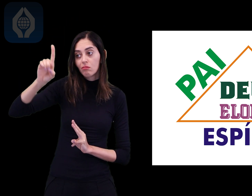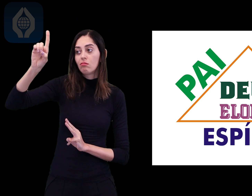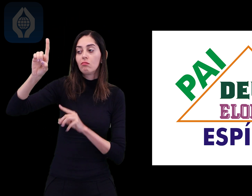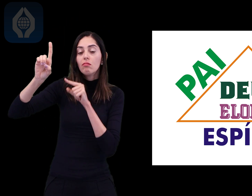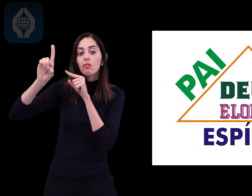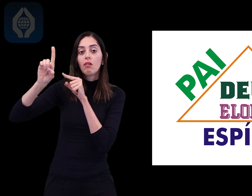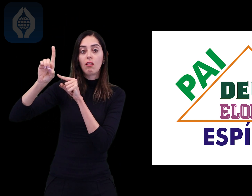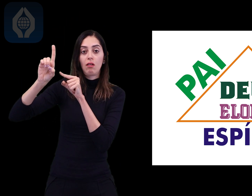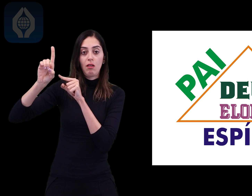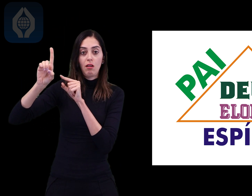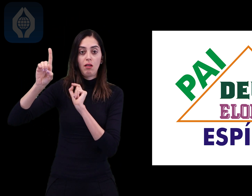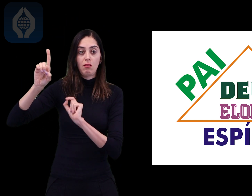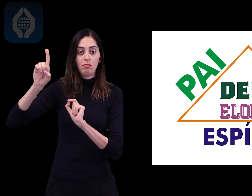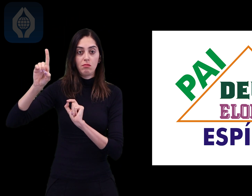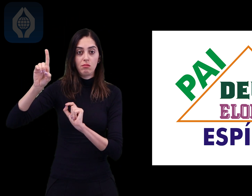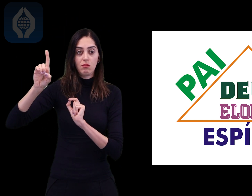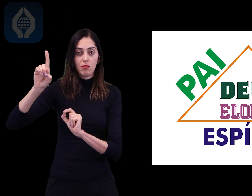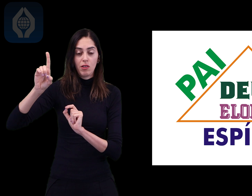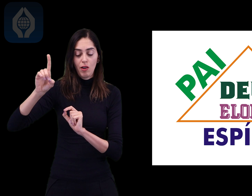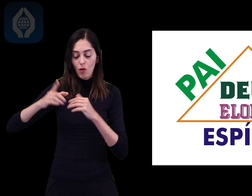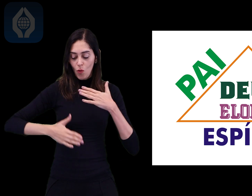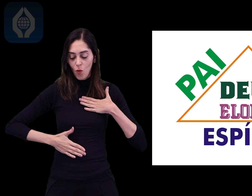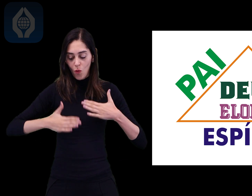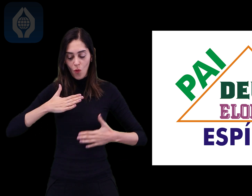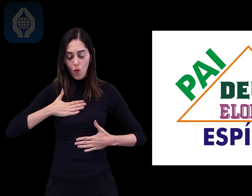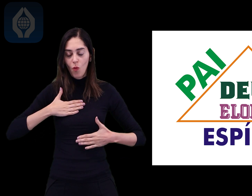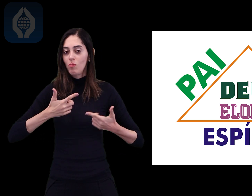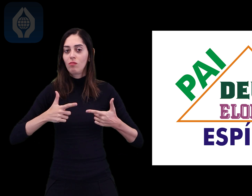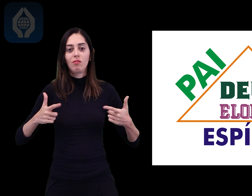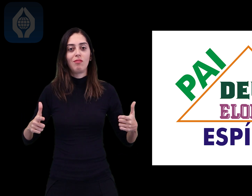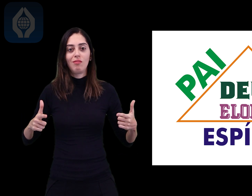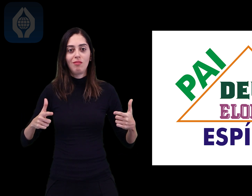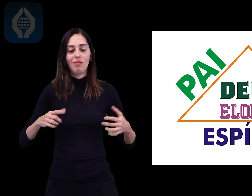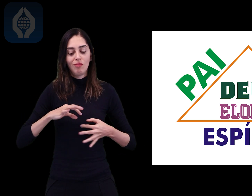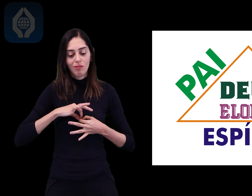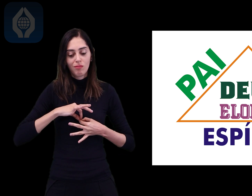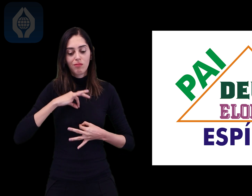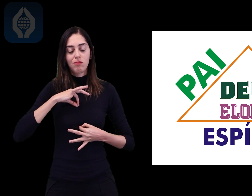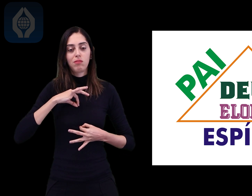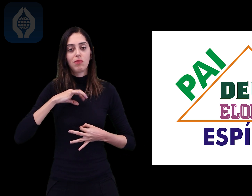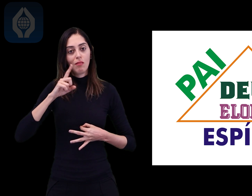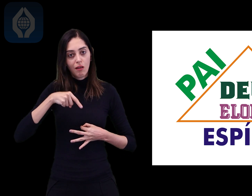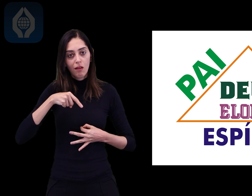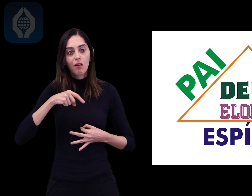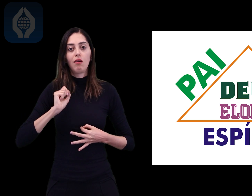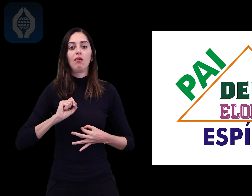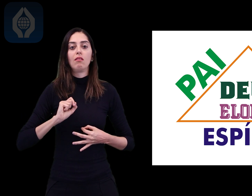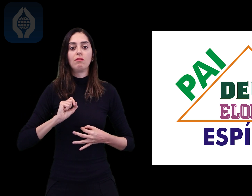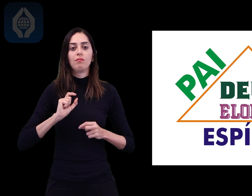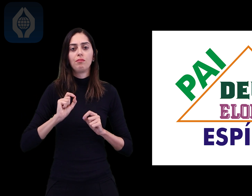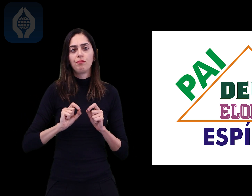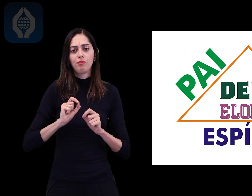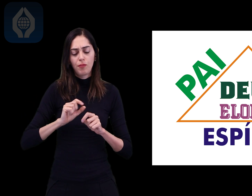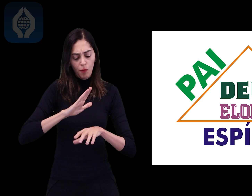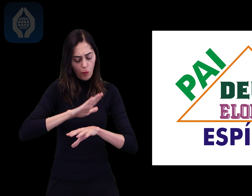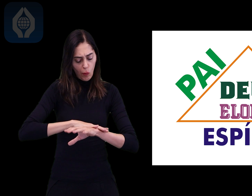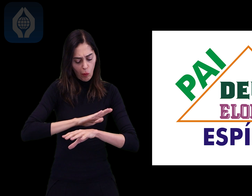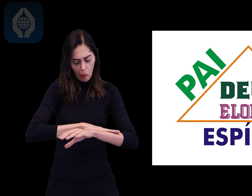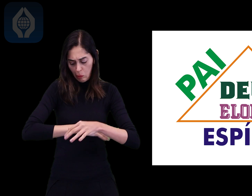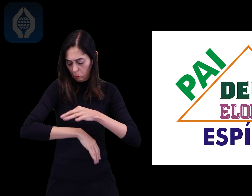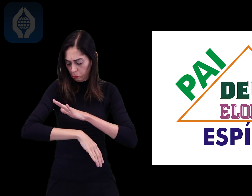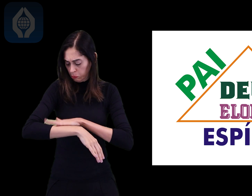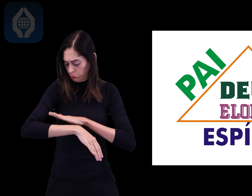temos. Deus é Espírito e não possui um corpo humano. Mas o Salvador tinha que ser humano assim como